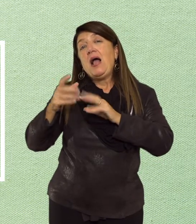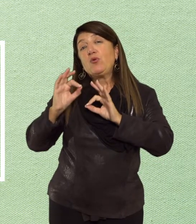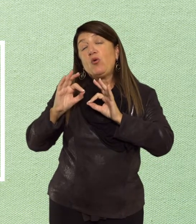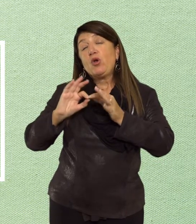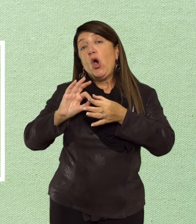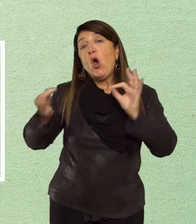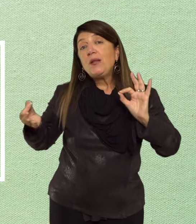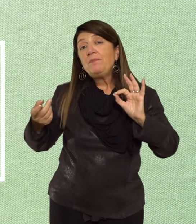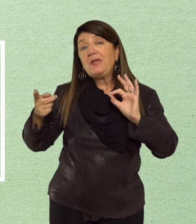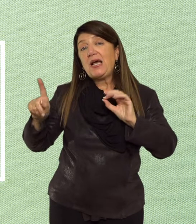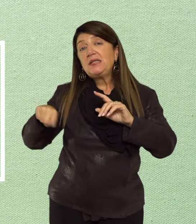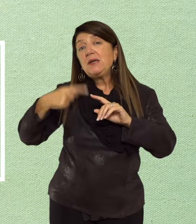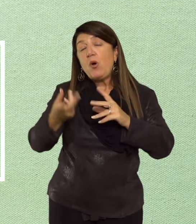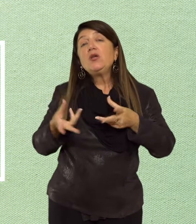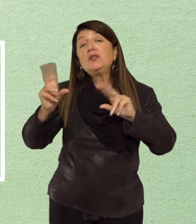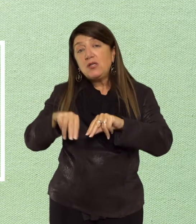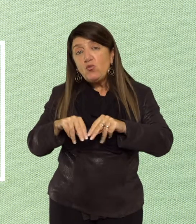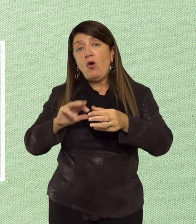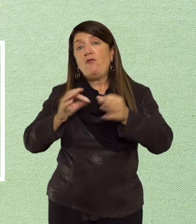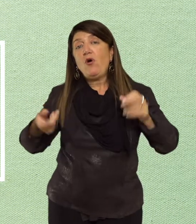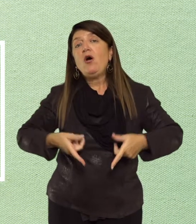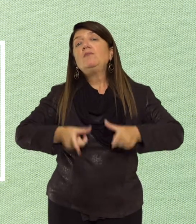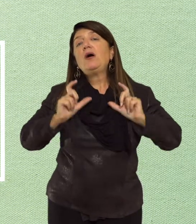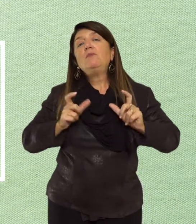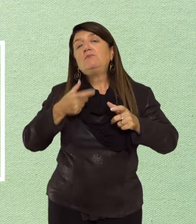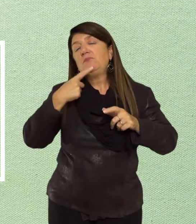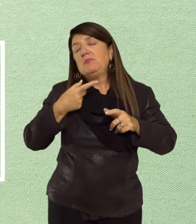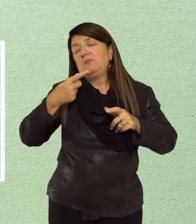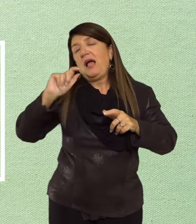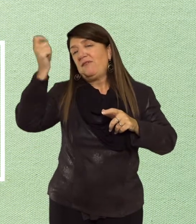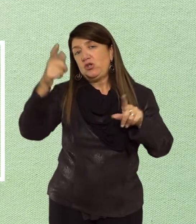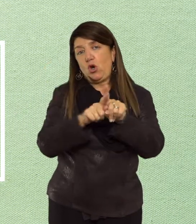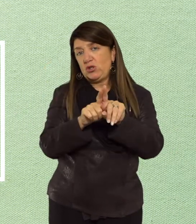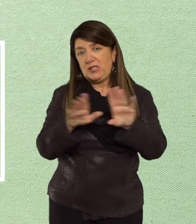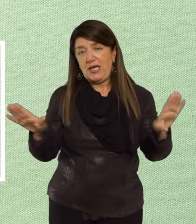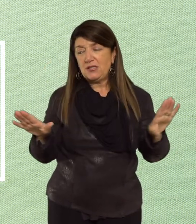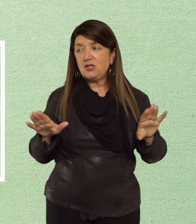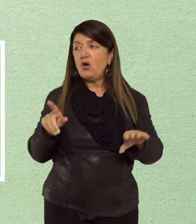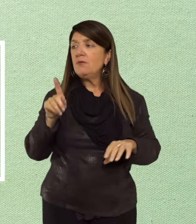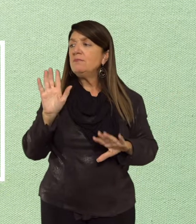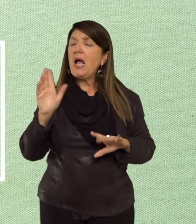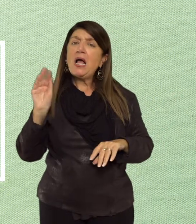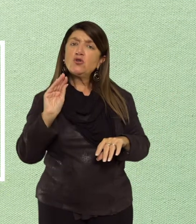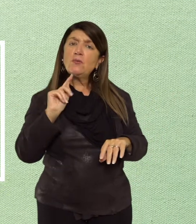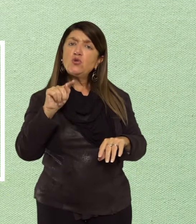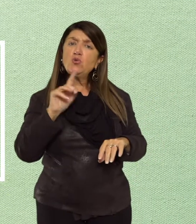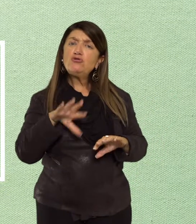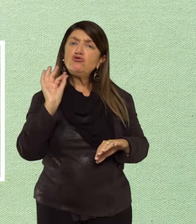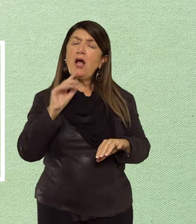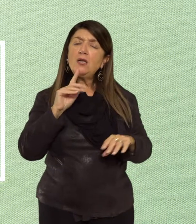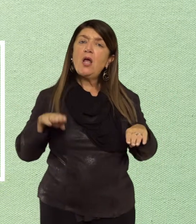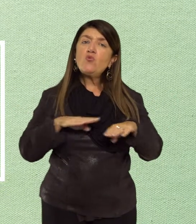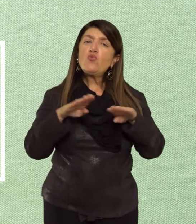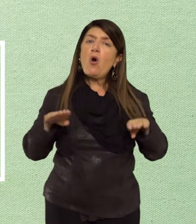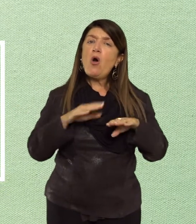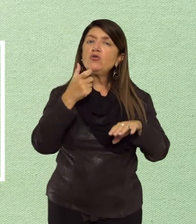sia rialzato e comunque le medaglie le abbia vinte lo stesso. E invece perché hai scelto proprio il nuoto? Hai avuto, cioè proprio